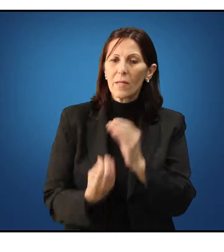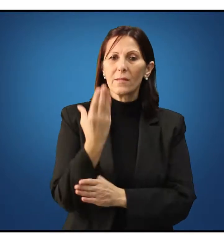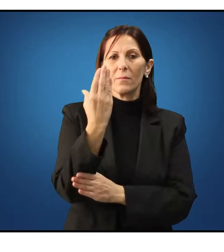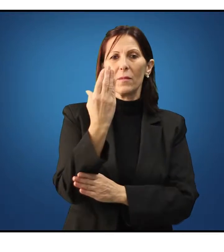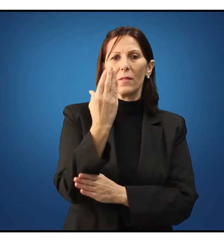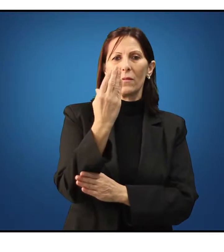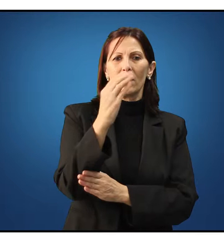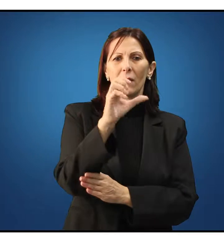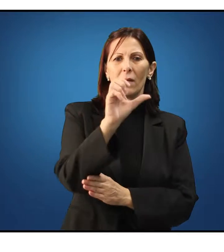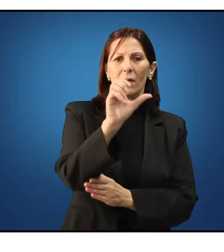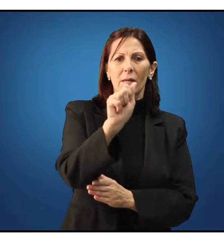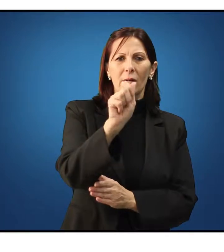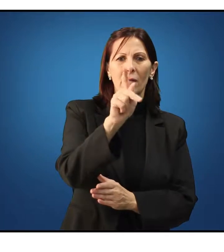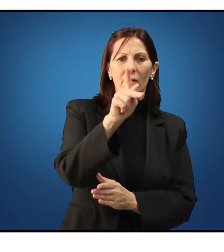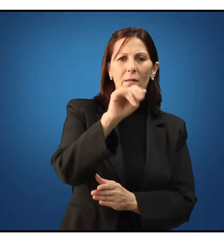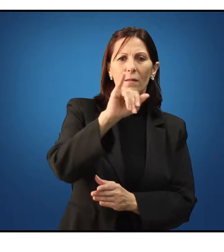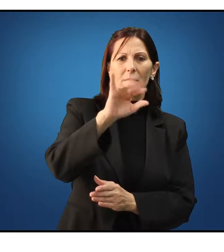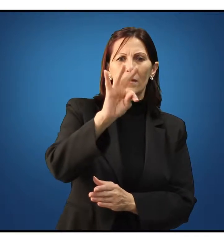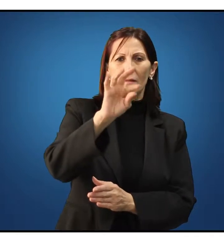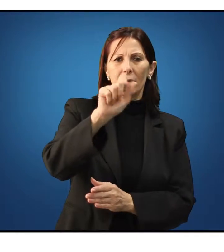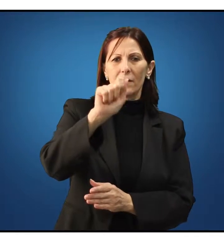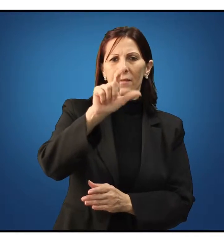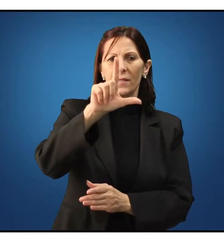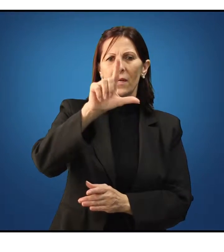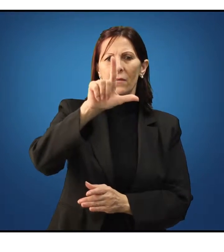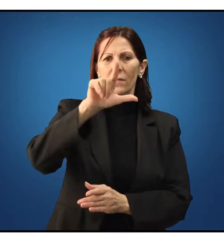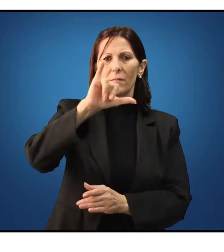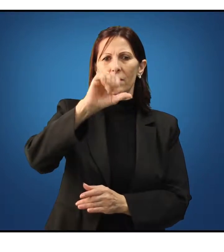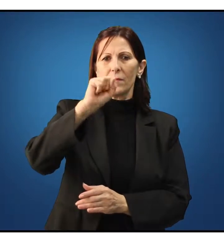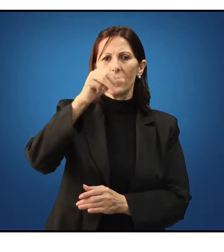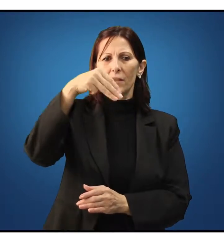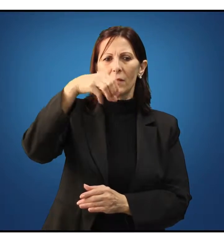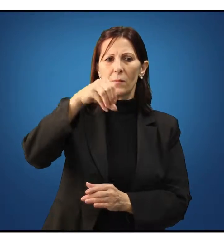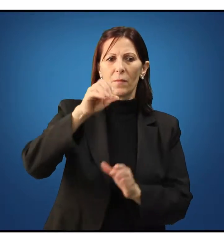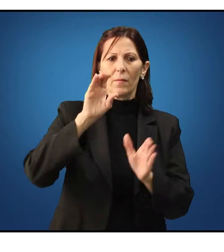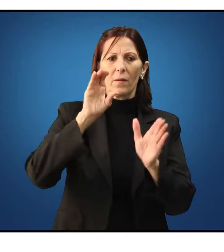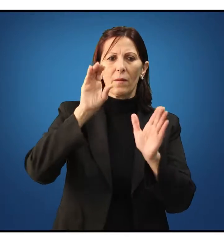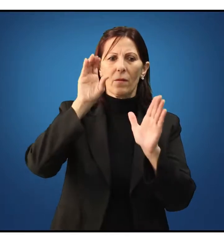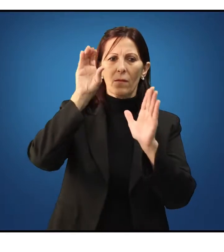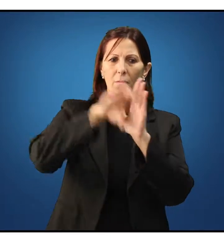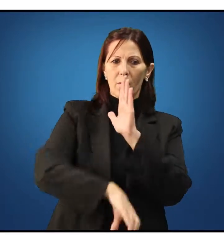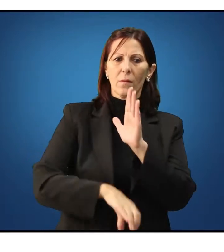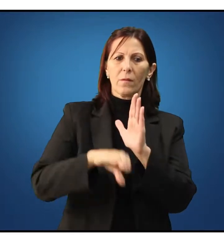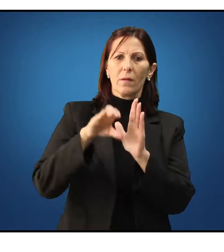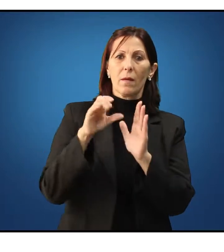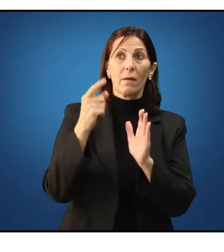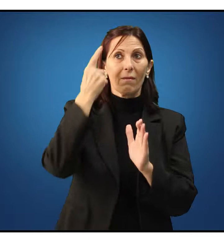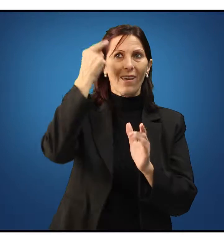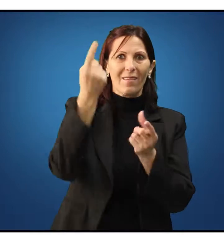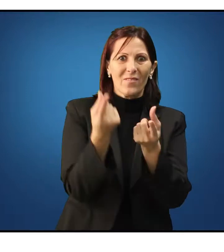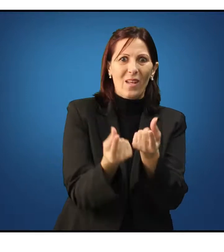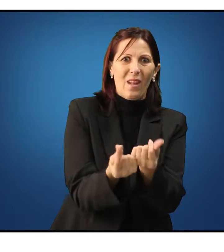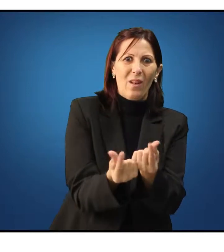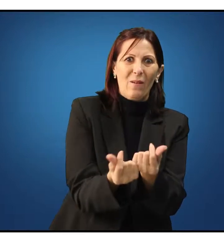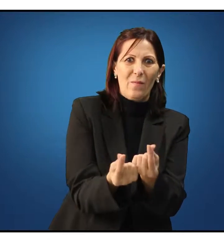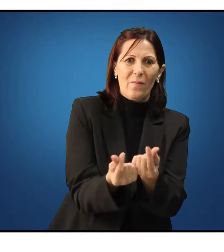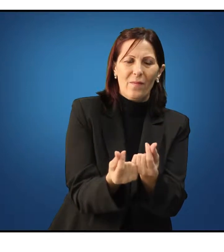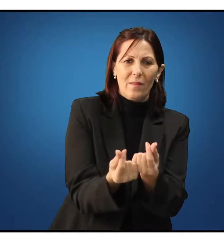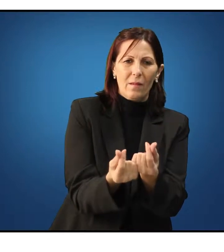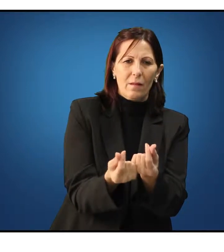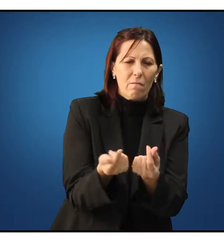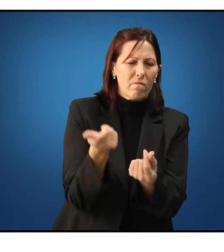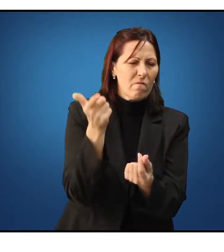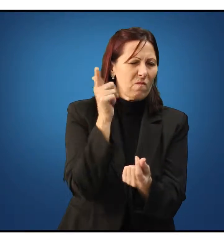E o capitalismo traz a ideia de lucro, de tirar